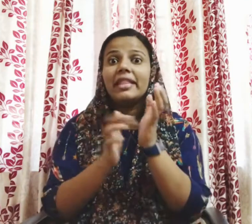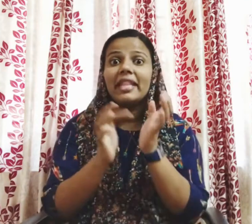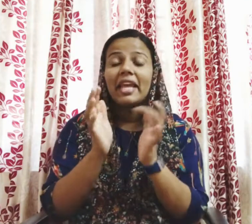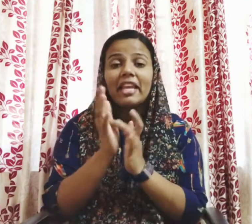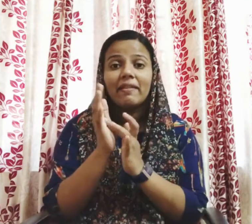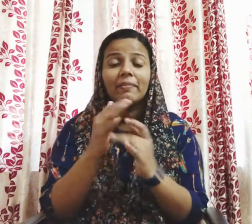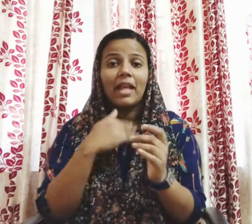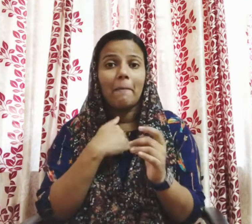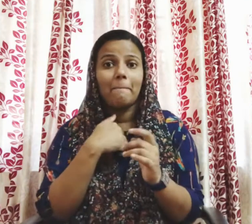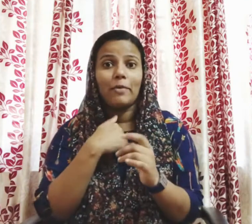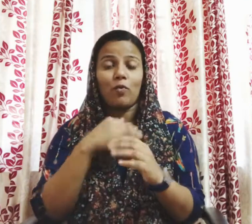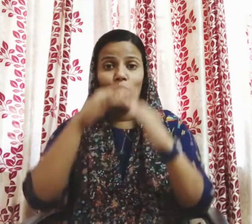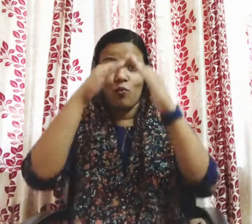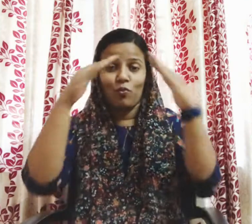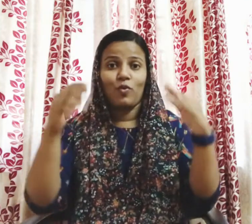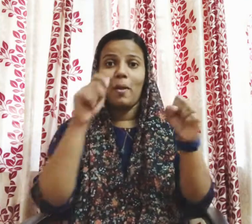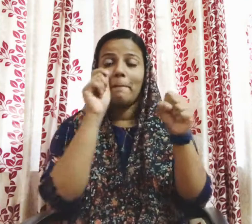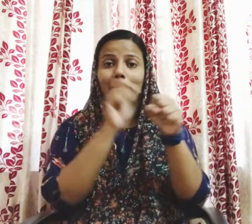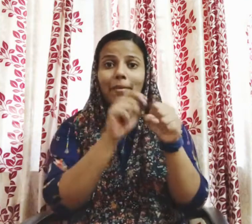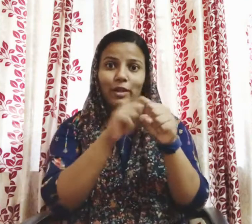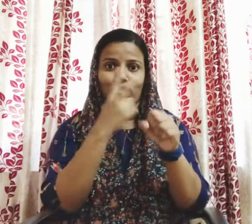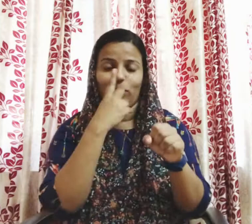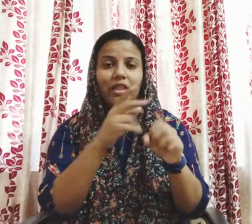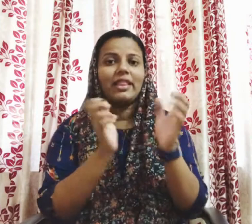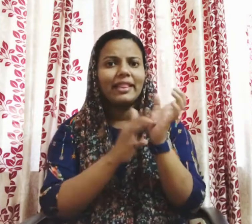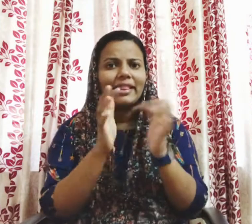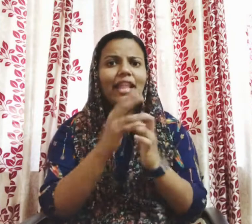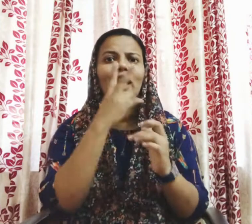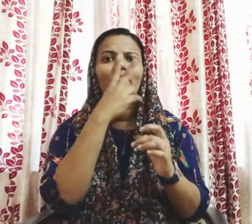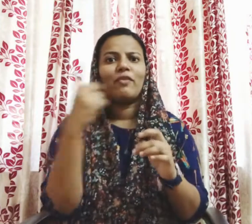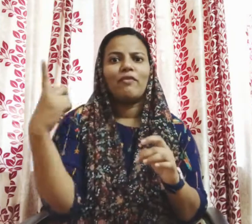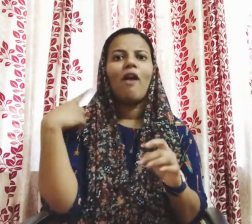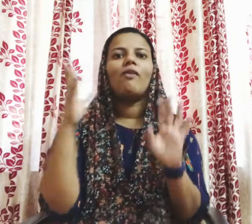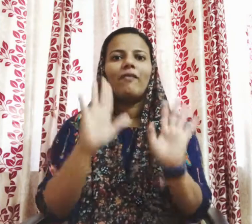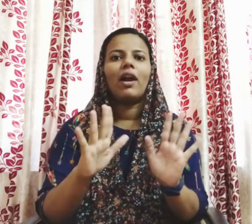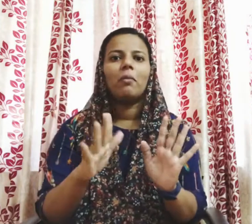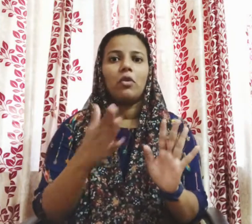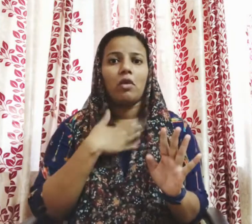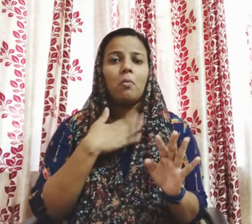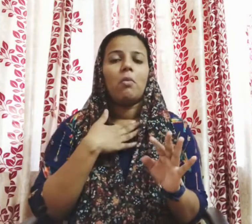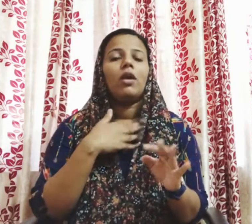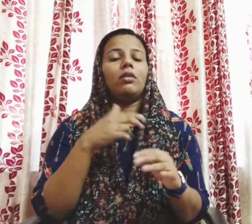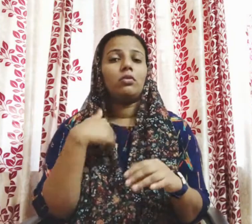യഹോവ പട്ടണം കാക്കുന്നില്ല എങ്കിൽ കാവൽക്കാർ വൃഥാ ജാഗരിക്കുന്നു. യഹോവ